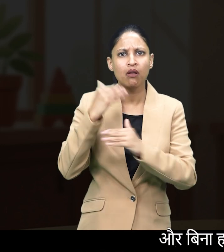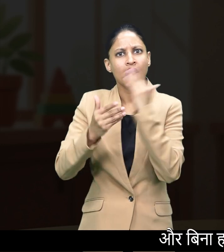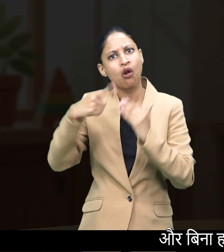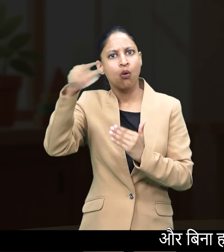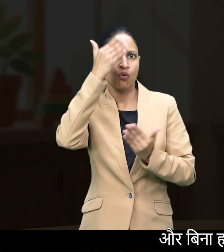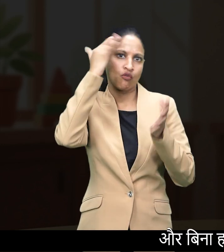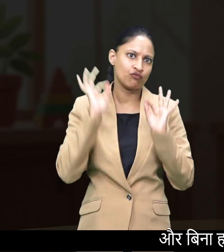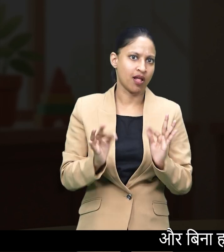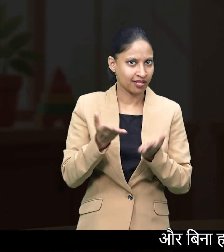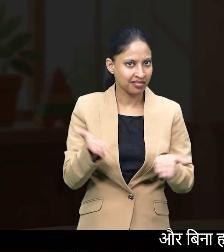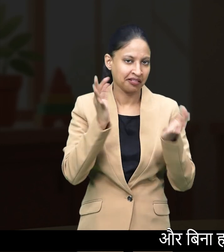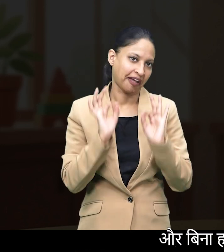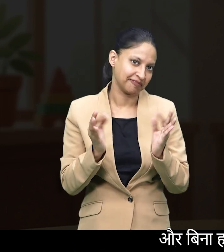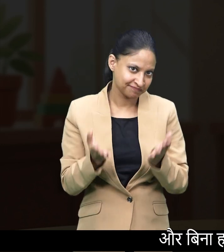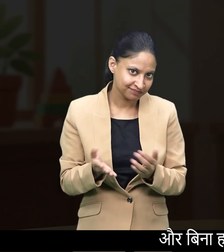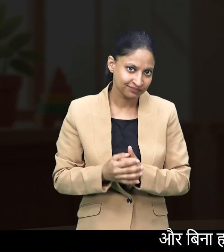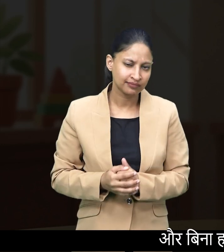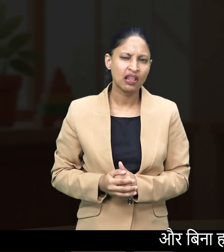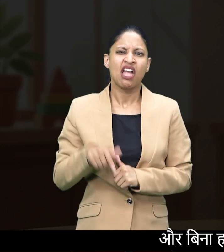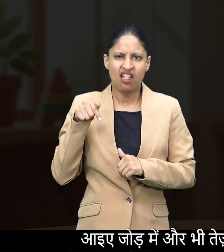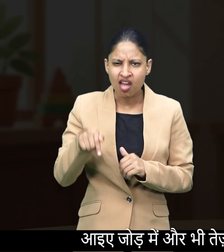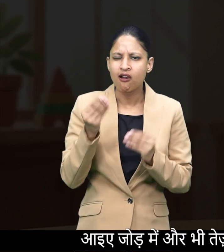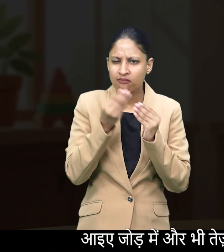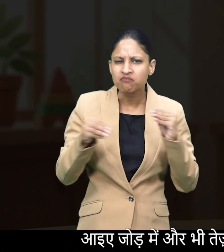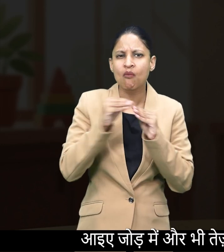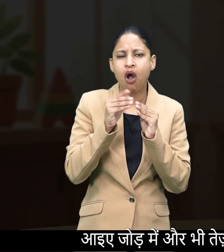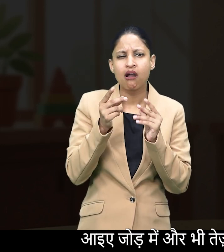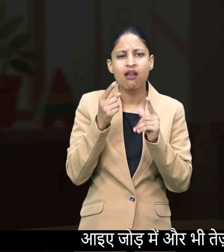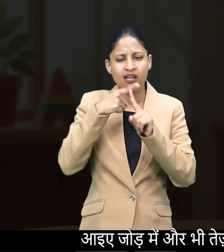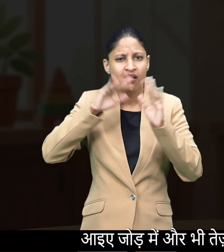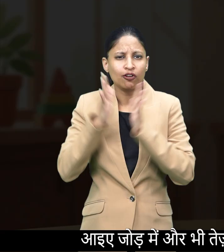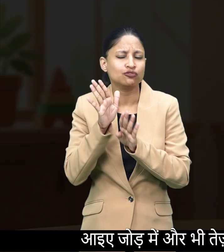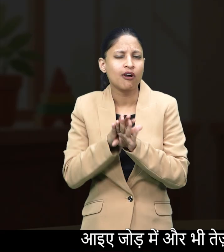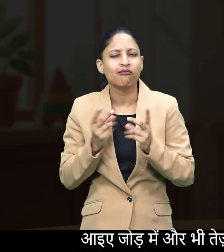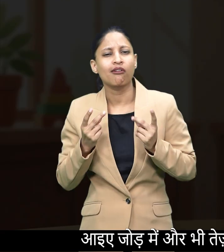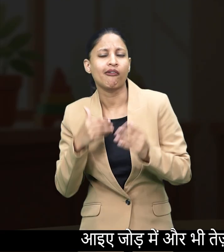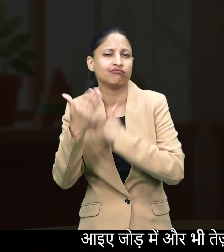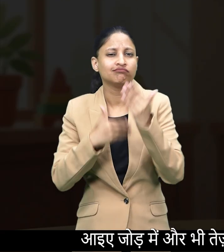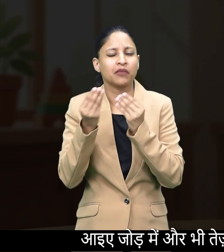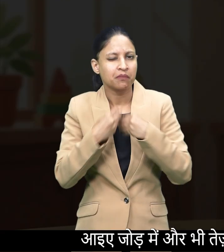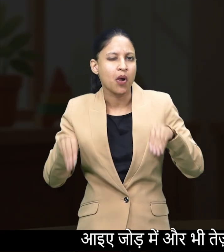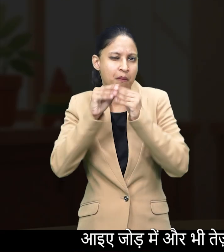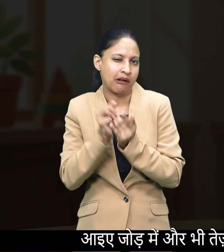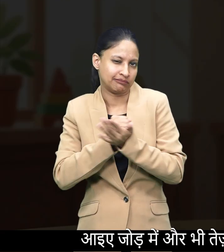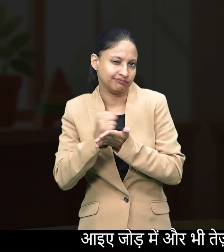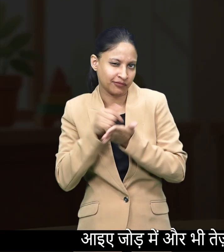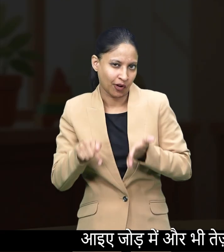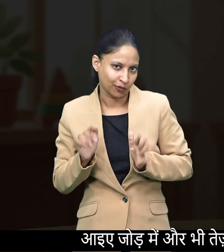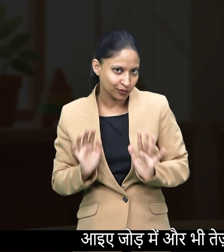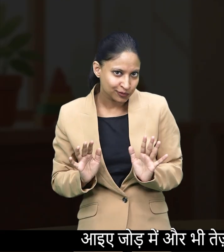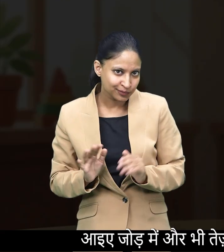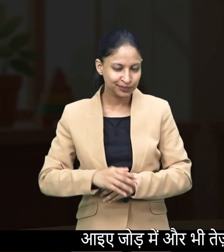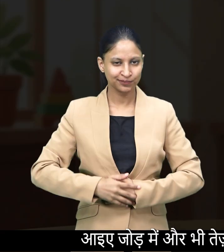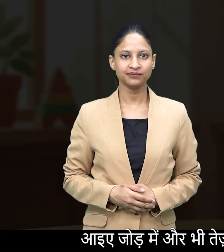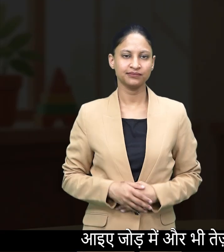और बिना हासिल के संख्याओं को जोड़ना जानते हैं। आइए जोड़ में और भी तेज बनने के लिए कुछ और समस्याओं का अभ्यास करें।